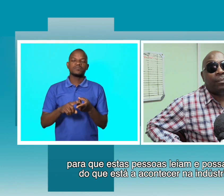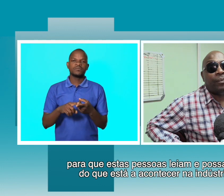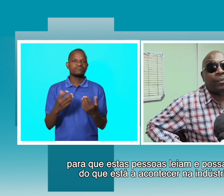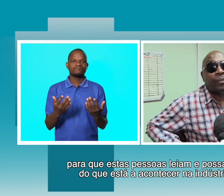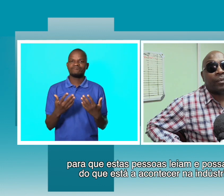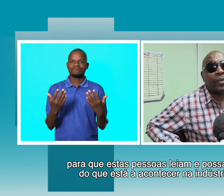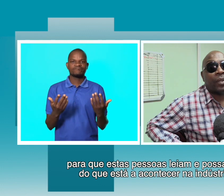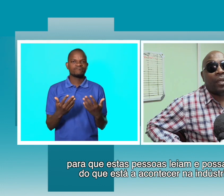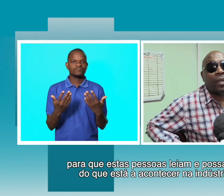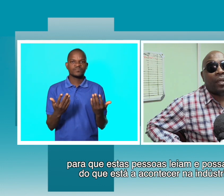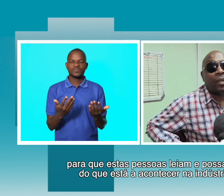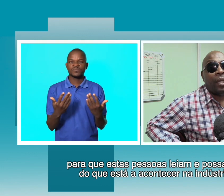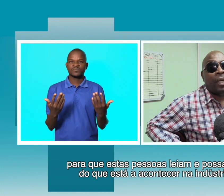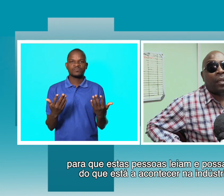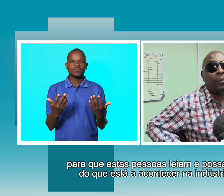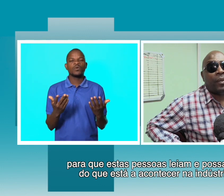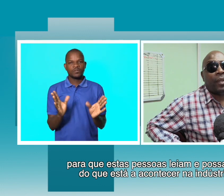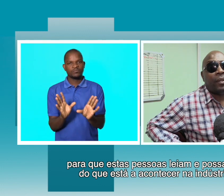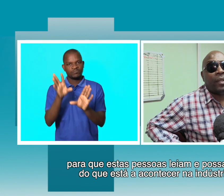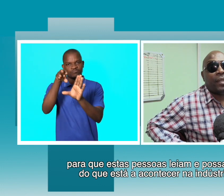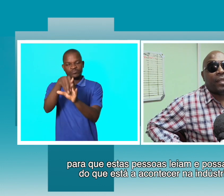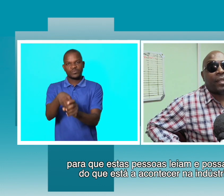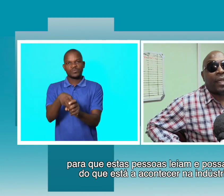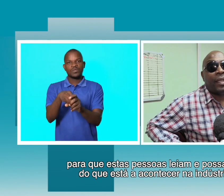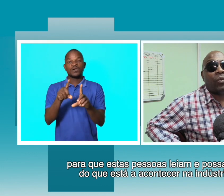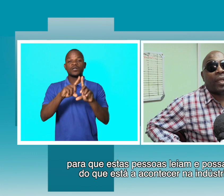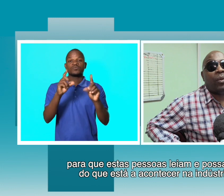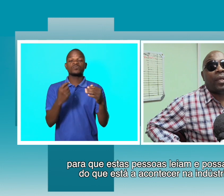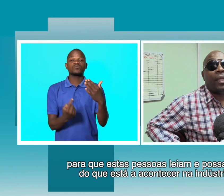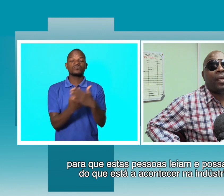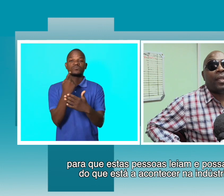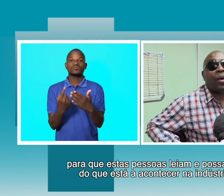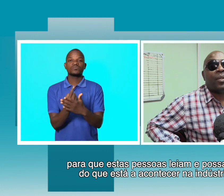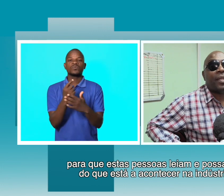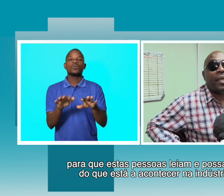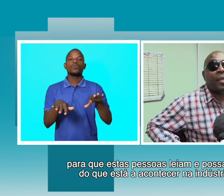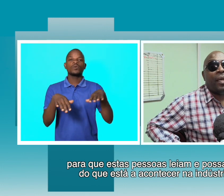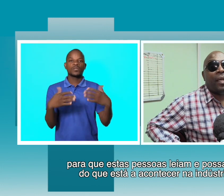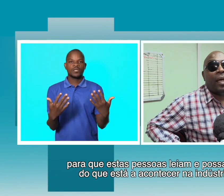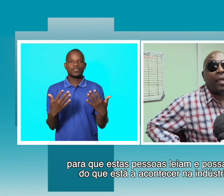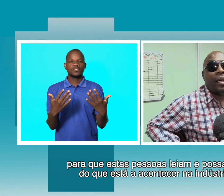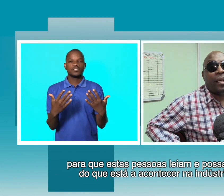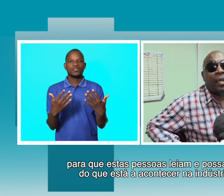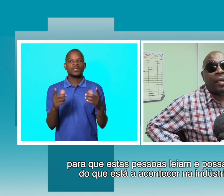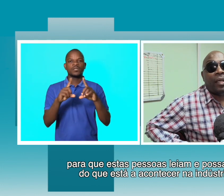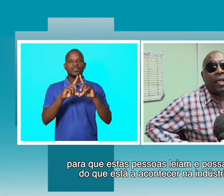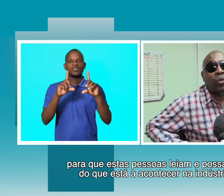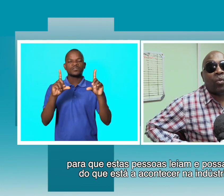dentro daquilo que está a acontecer na